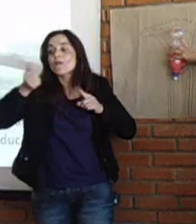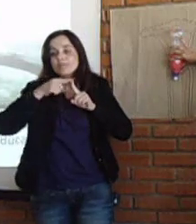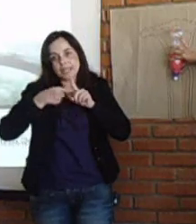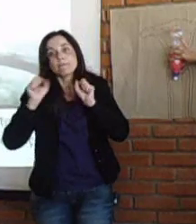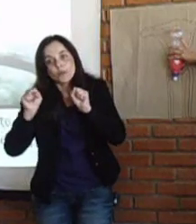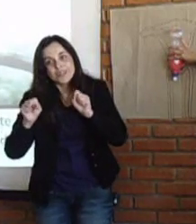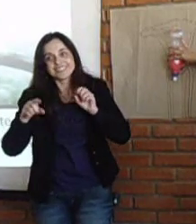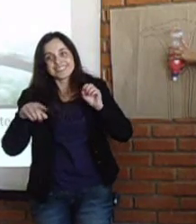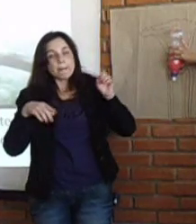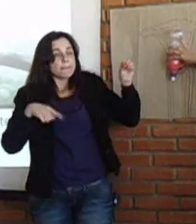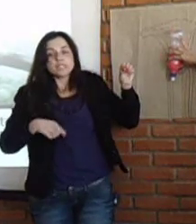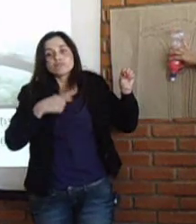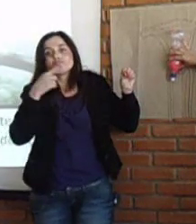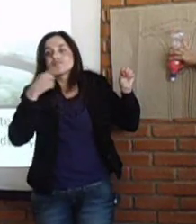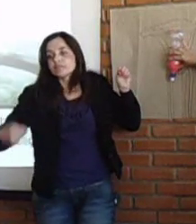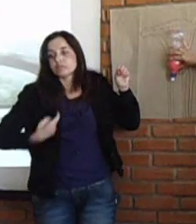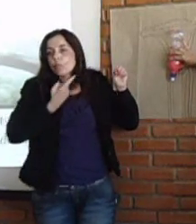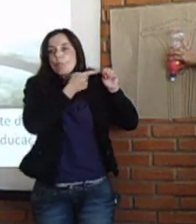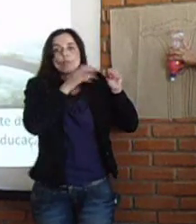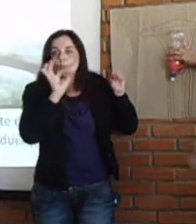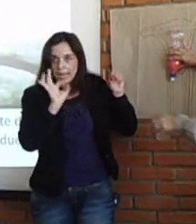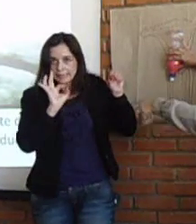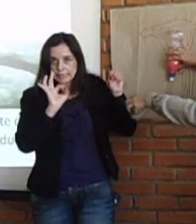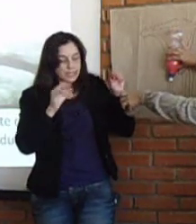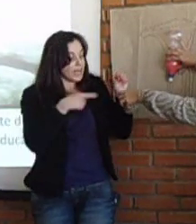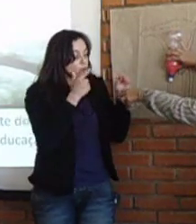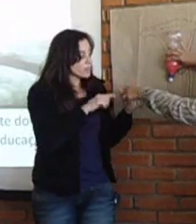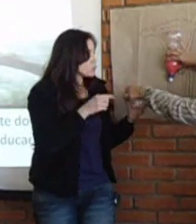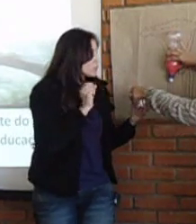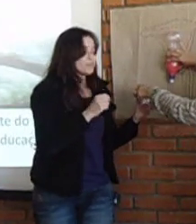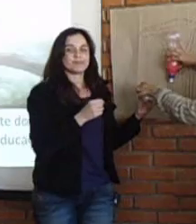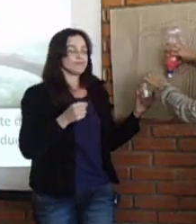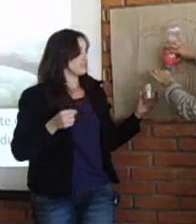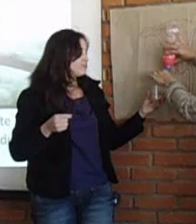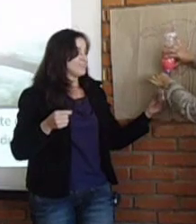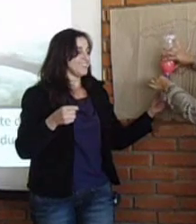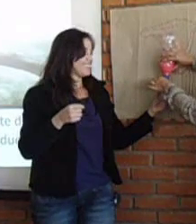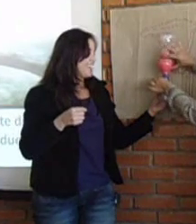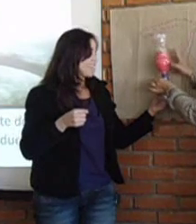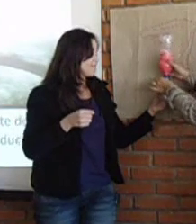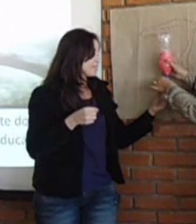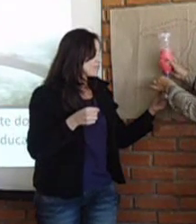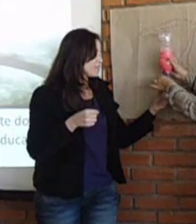iria alimentar essa nova vida, que não vai ser útil, ele vai